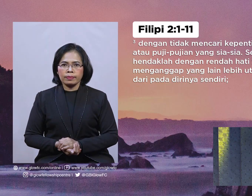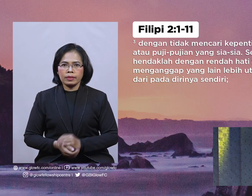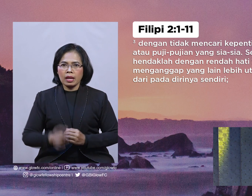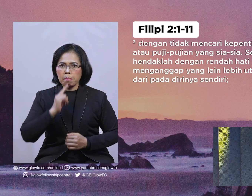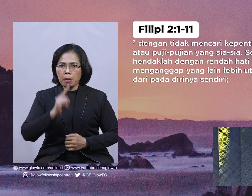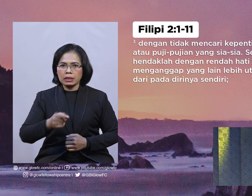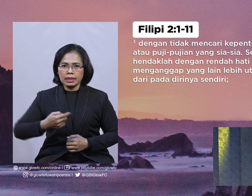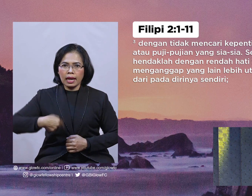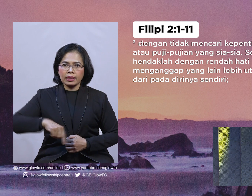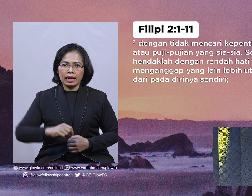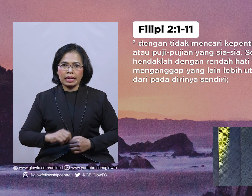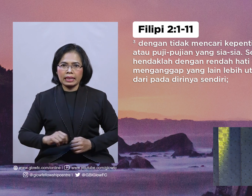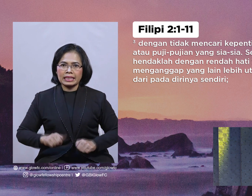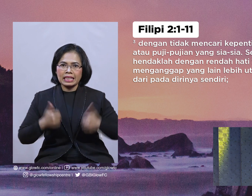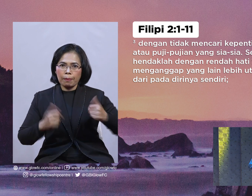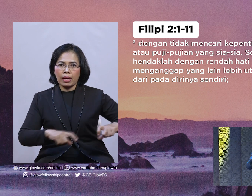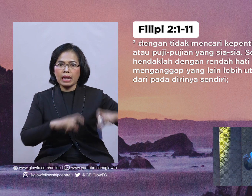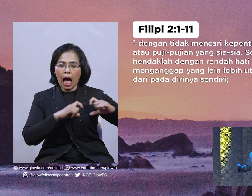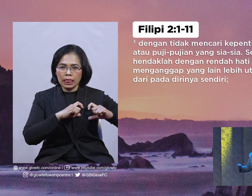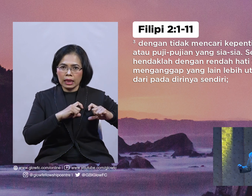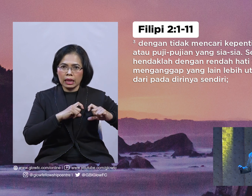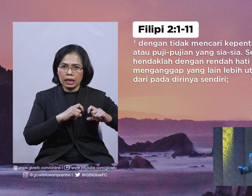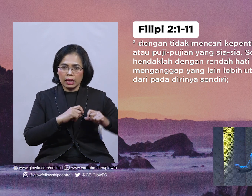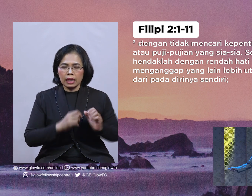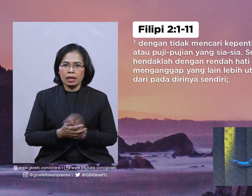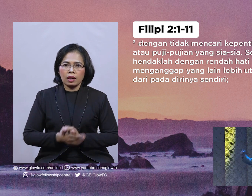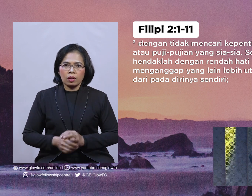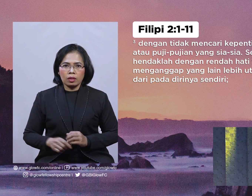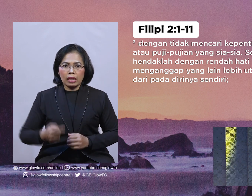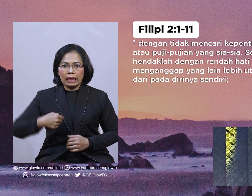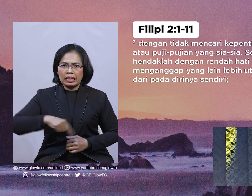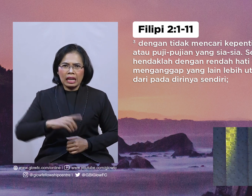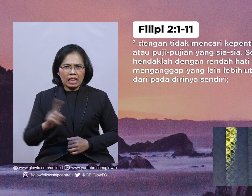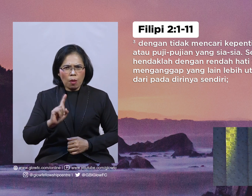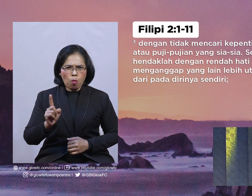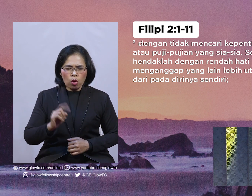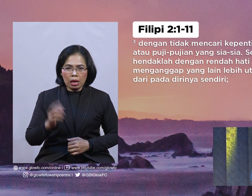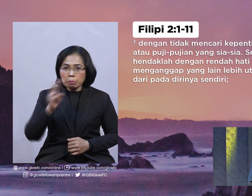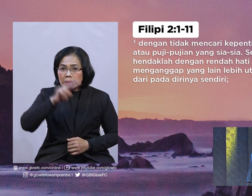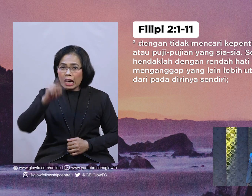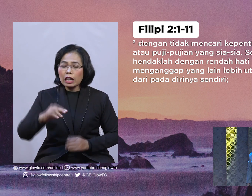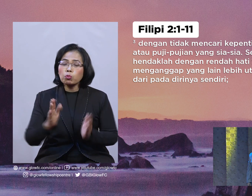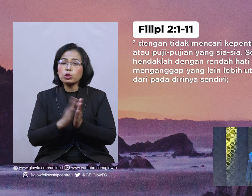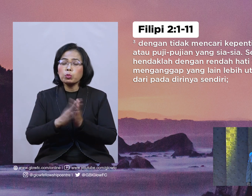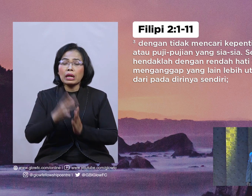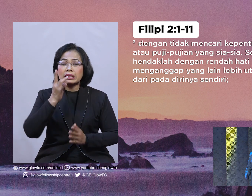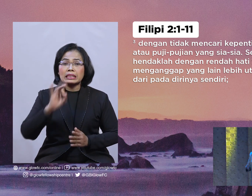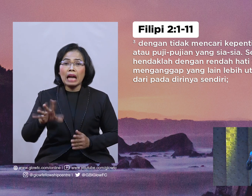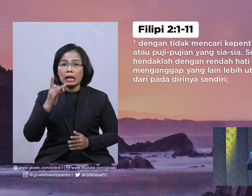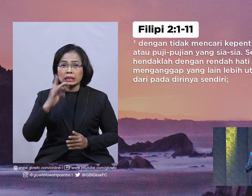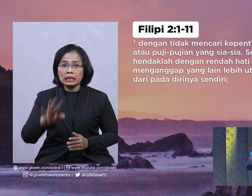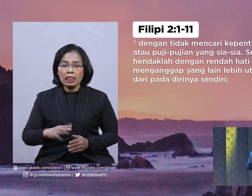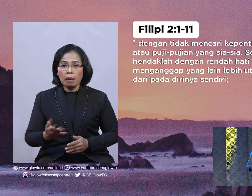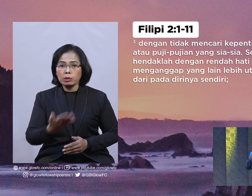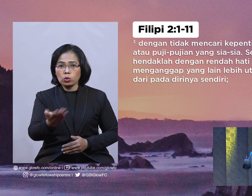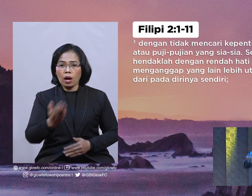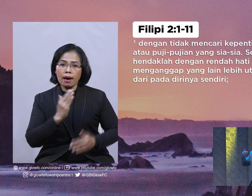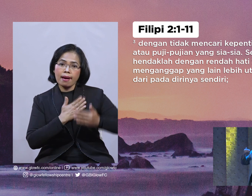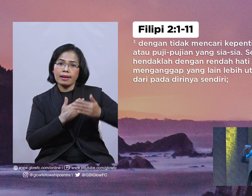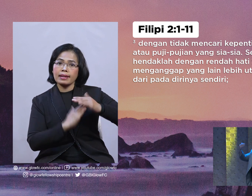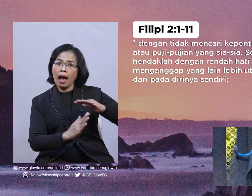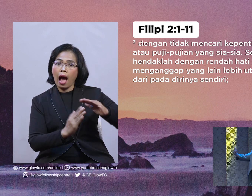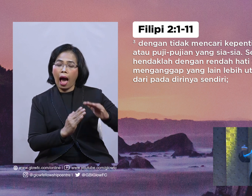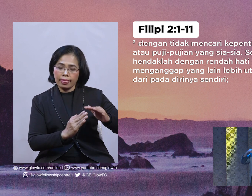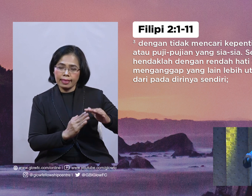Hai pastikan kita siapkan hati kita untuk belajar krisis tidak mencari kepentingan sedih atau puji-pujian yang sia-sia sebaliknya hendaklah dengan rendah hati yang seorang